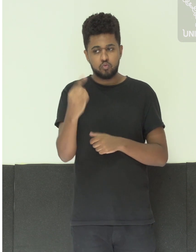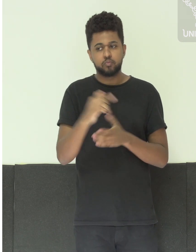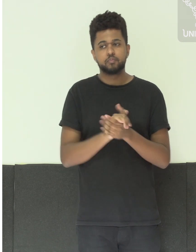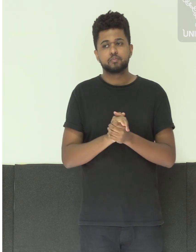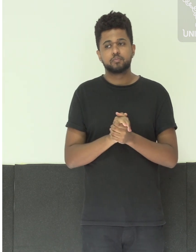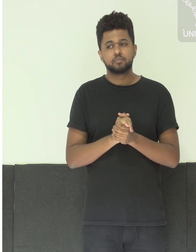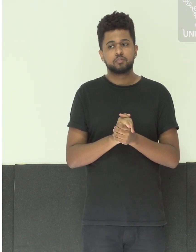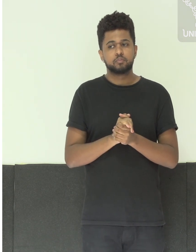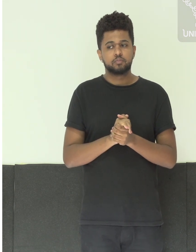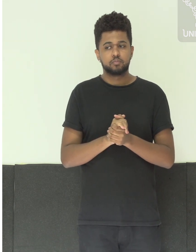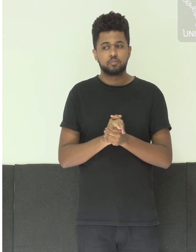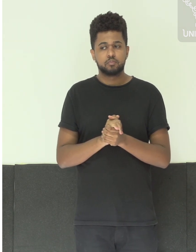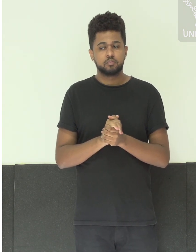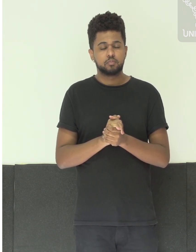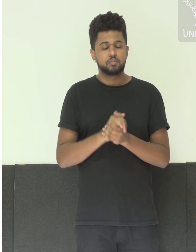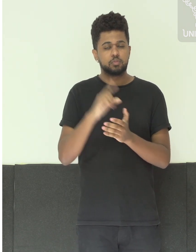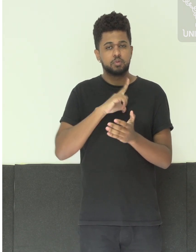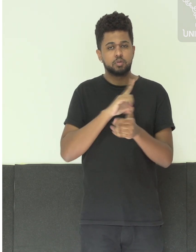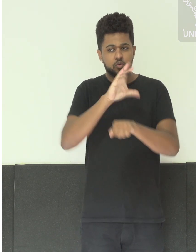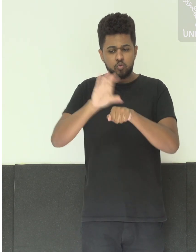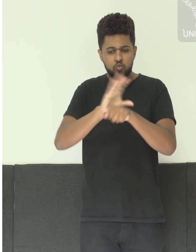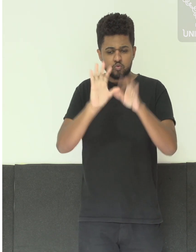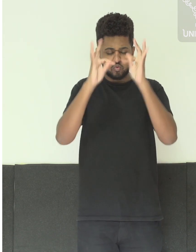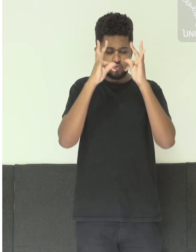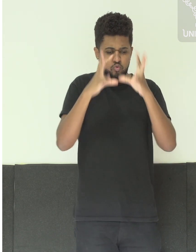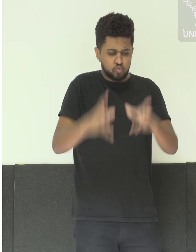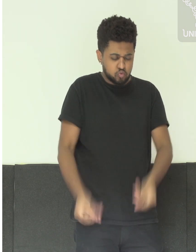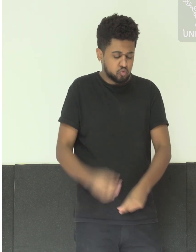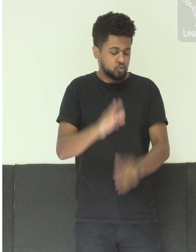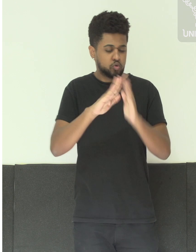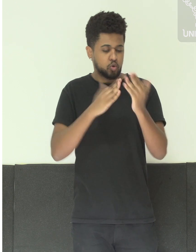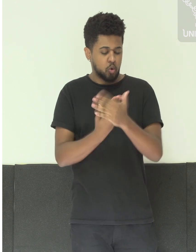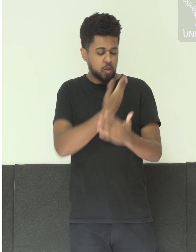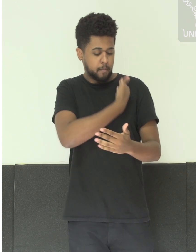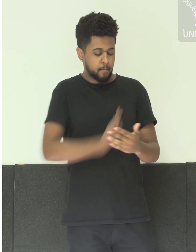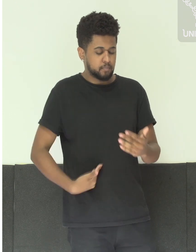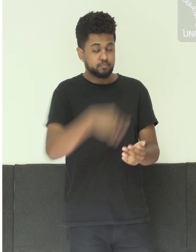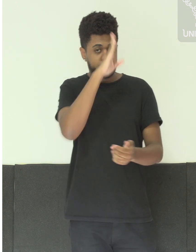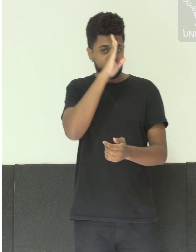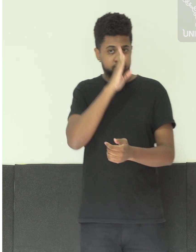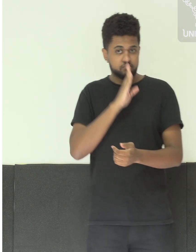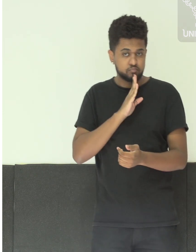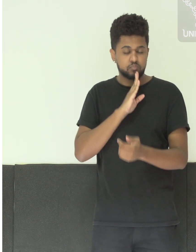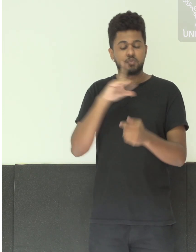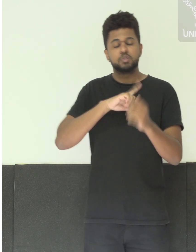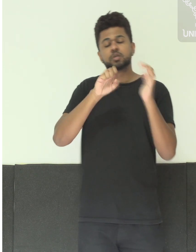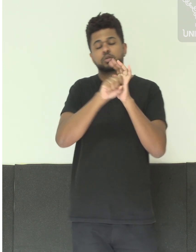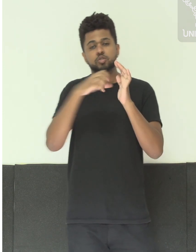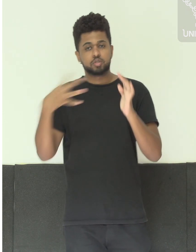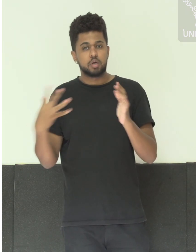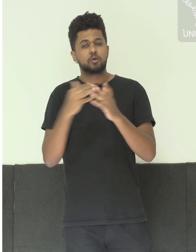7.3.9.1 A condição do curso integral do candidato em escola pública e gratuita, de acordo com o descrito no presente